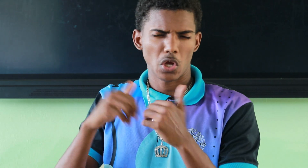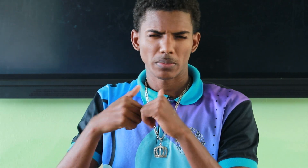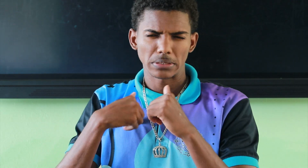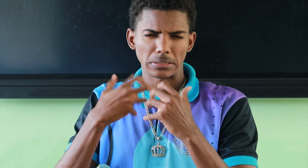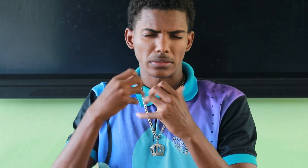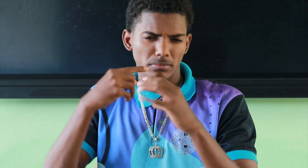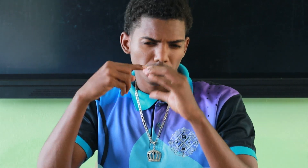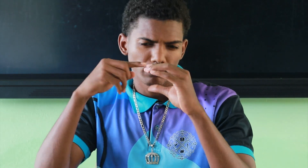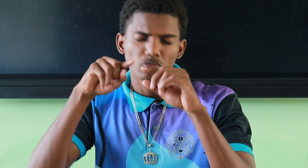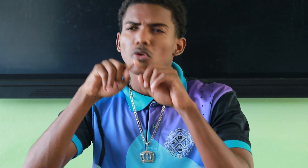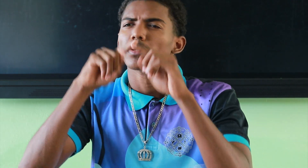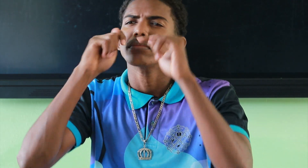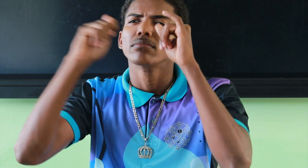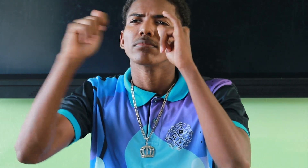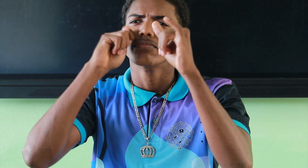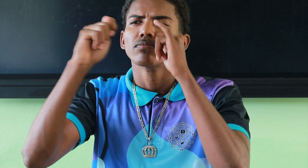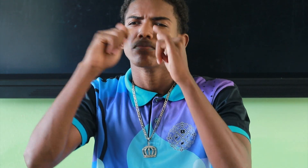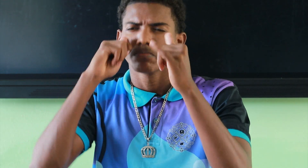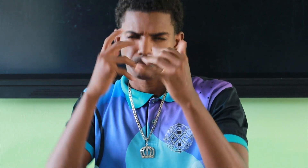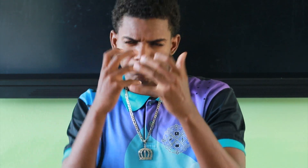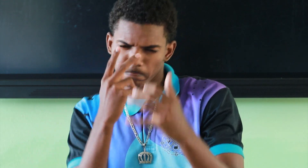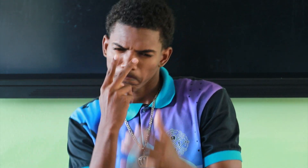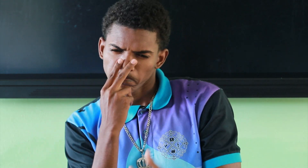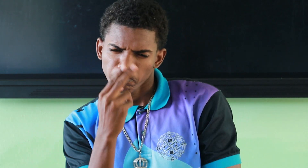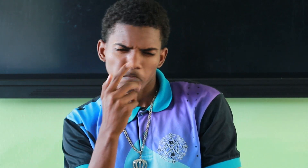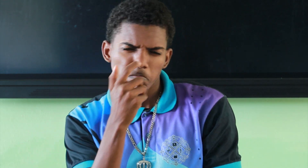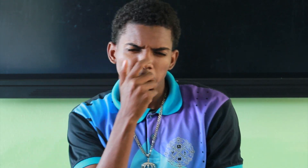la primera vez cómo se hacía una animación,